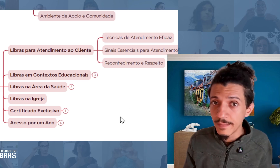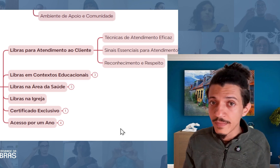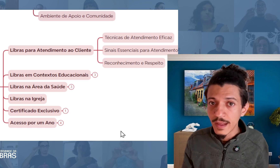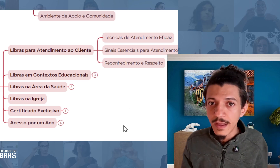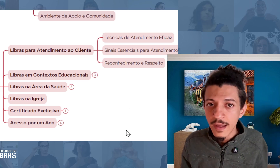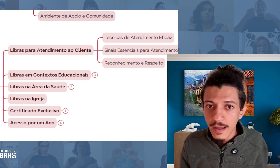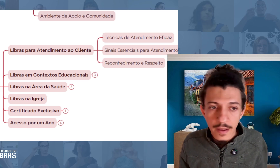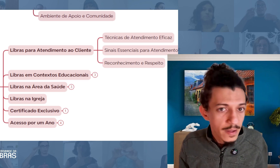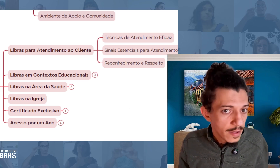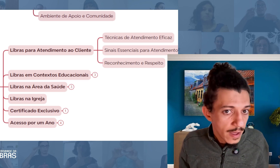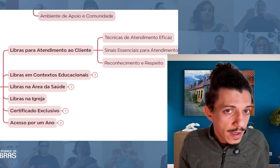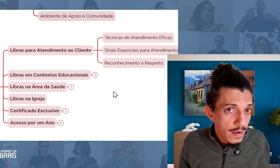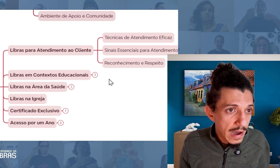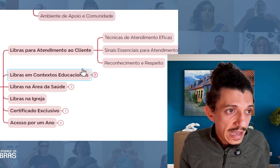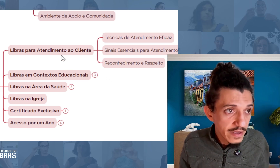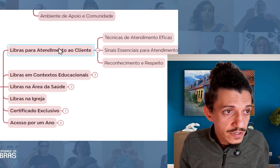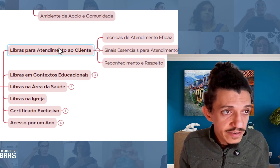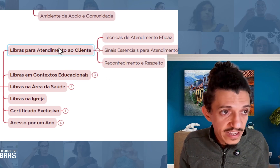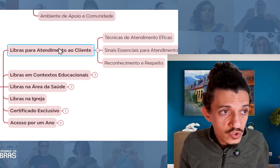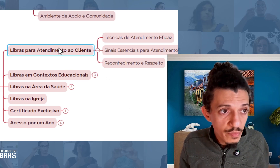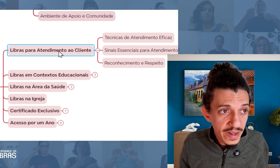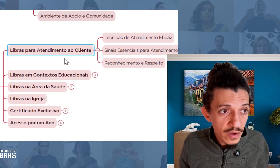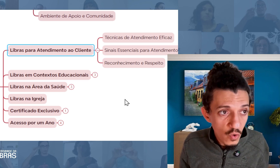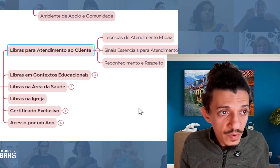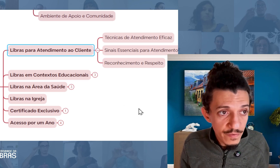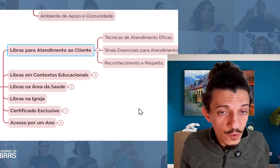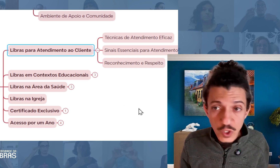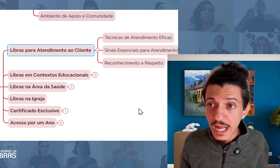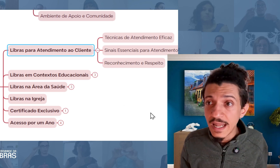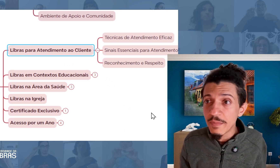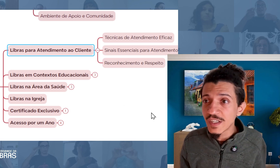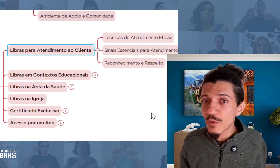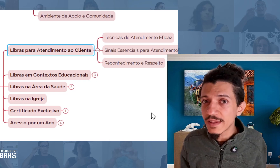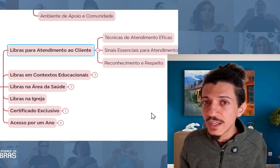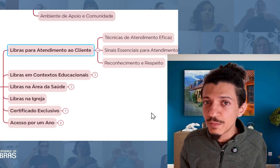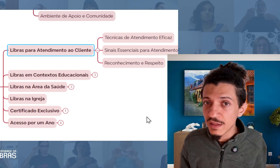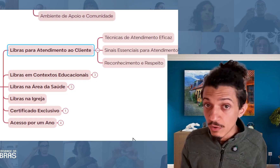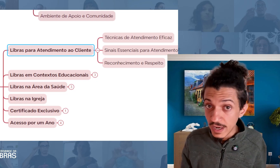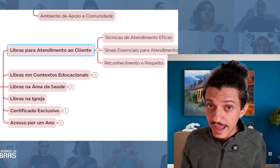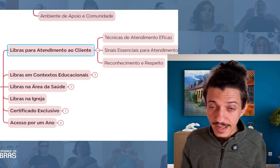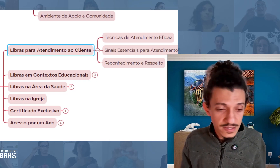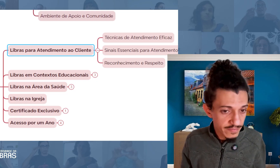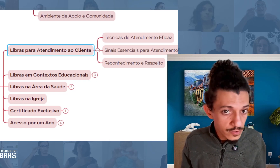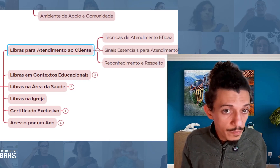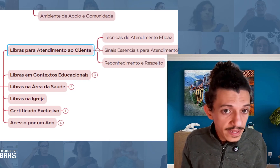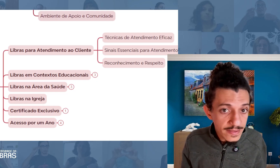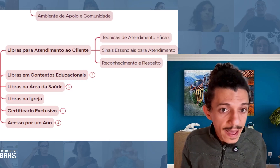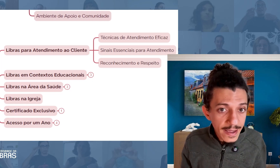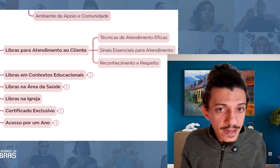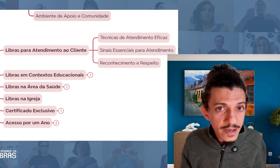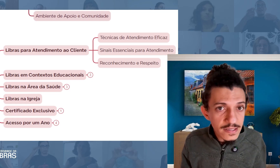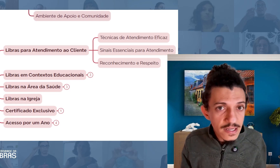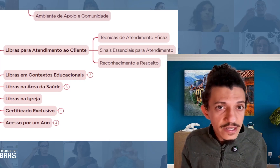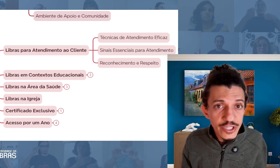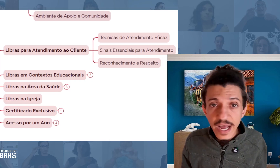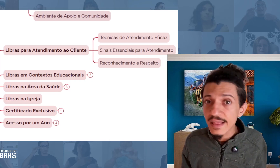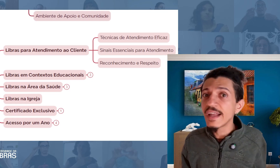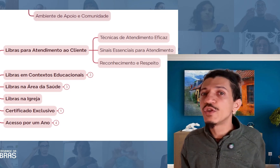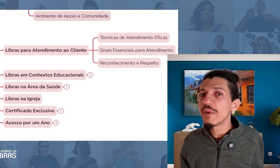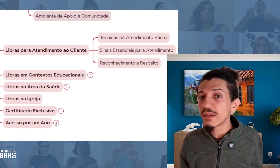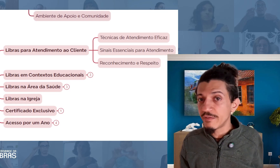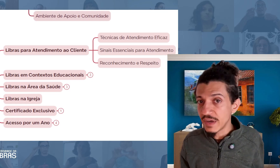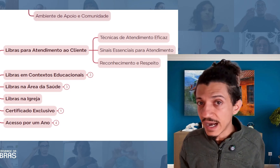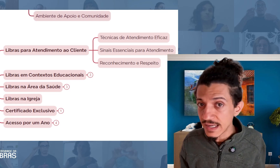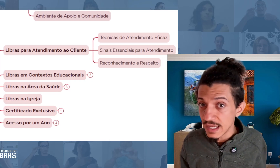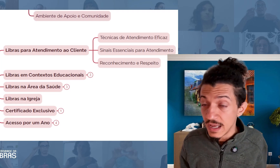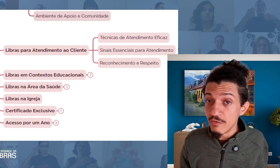ele. Aqui você vai descobrir como que funciona a Libras para o atendimento ao cliente. Você vai descobrir técnicas de